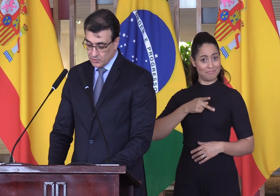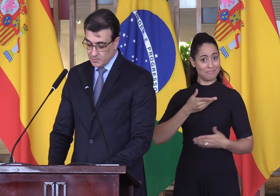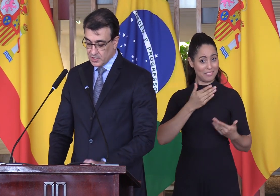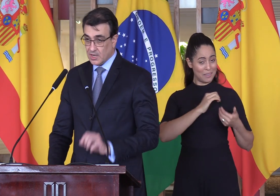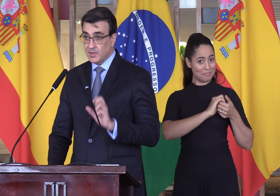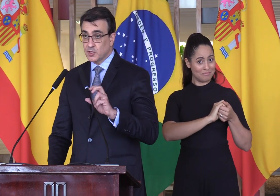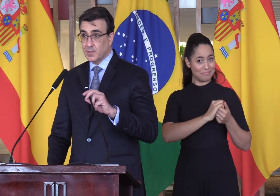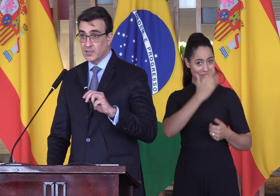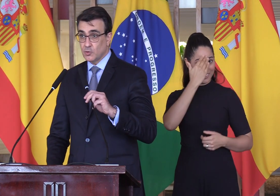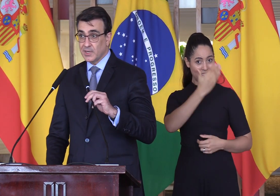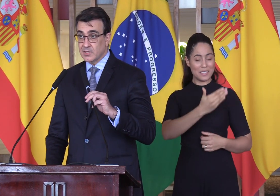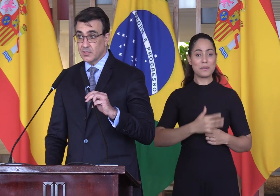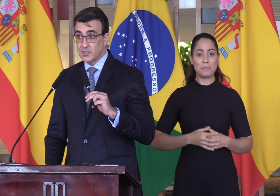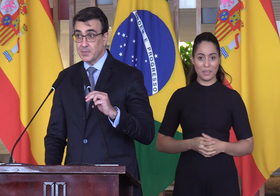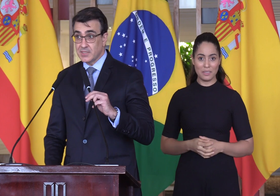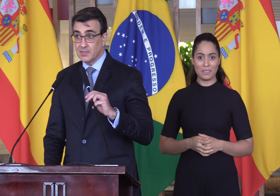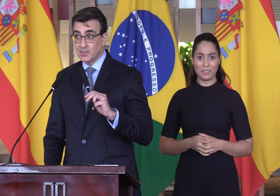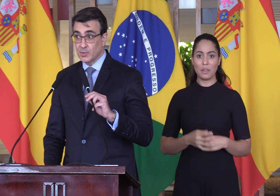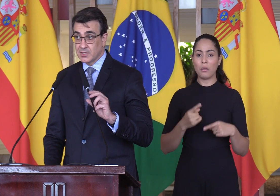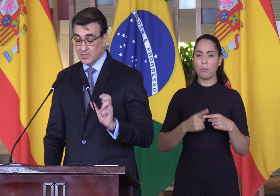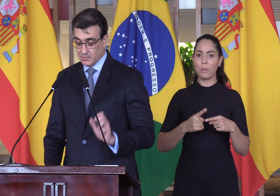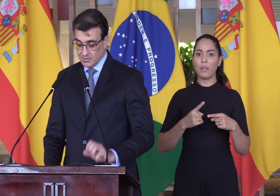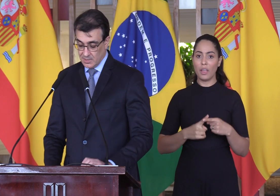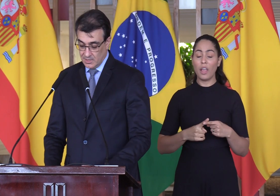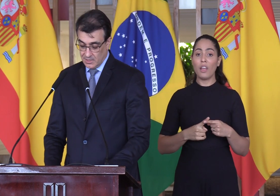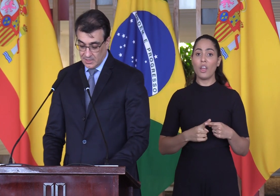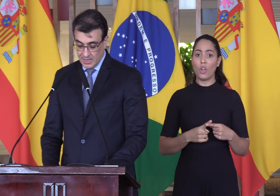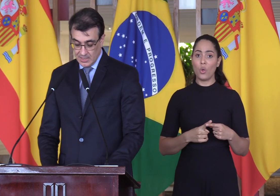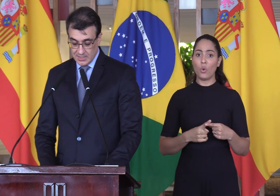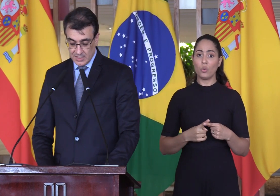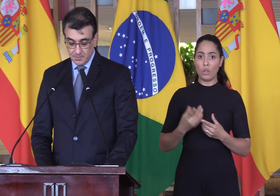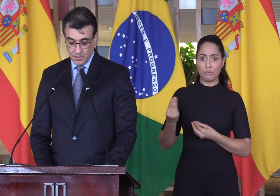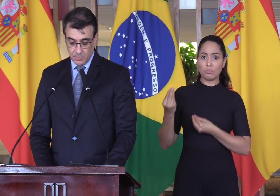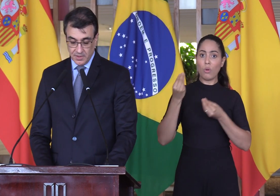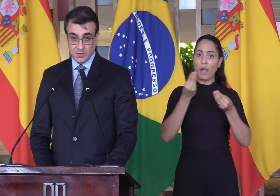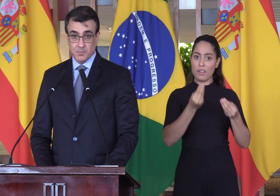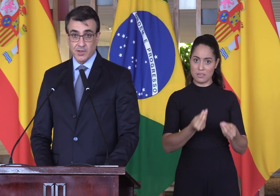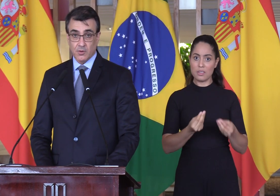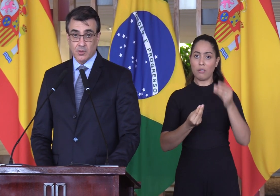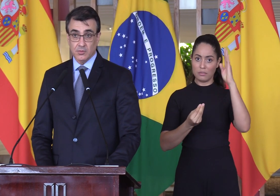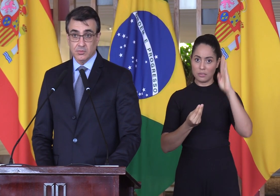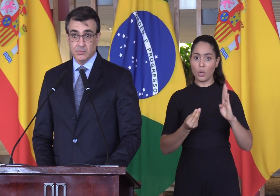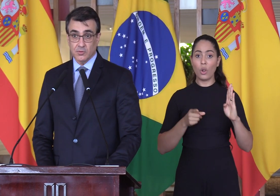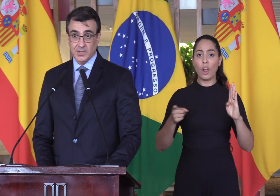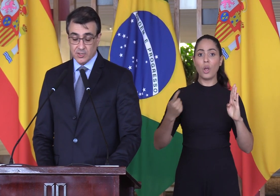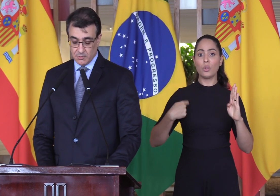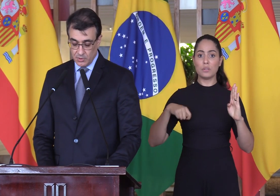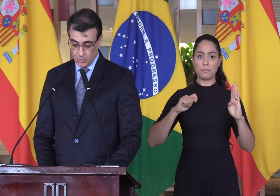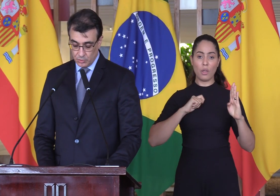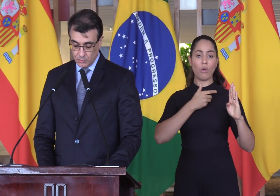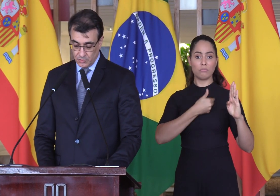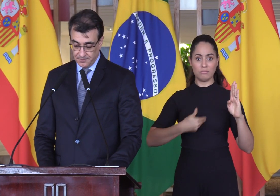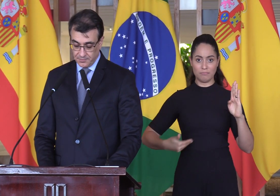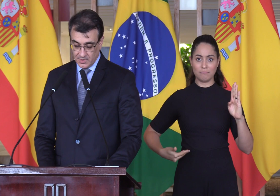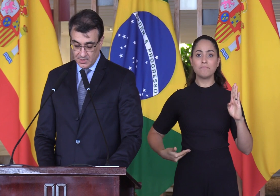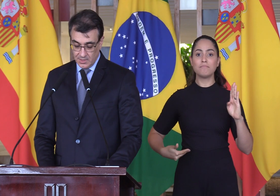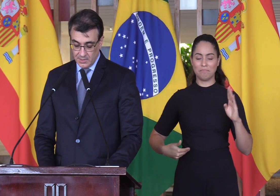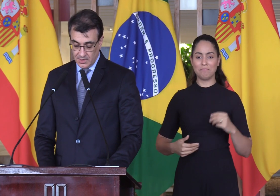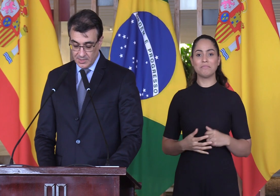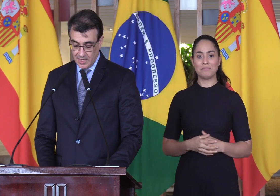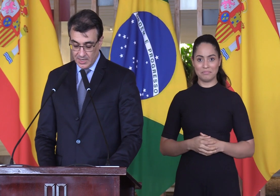pela doação de medicamentos para intubação, expressiva doação, realizada pelo governo espanhol no mês de abril último.